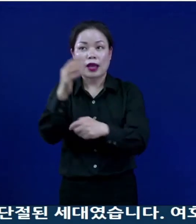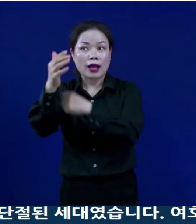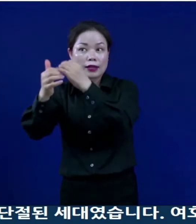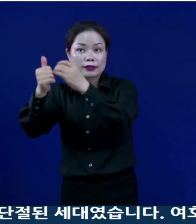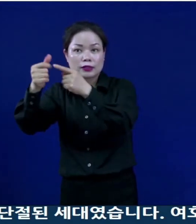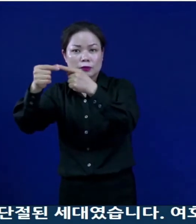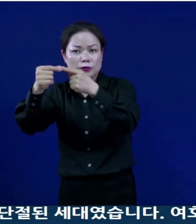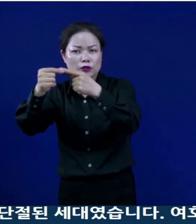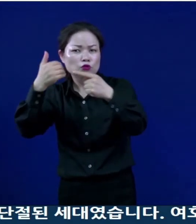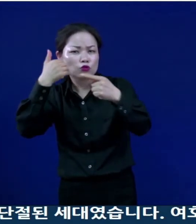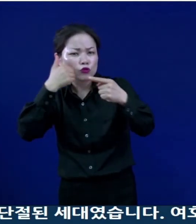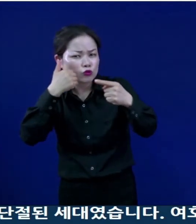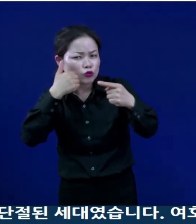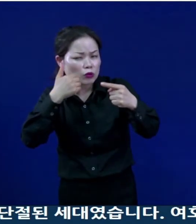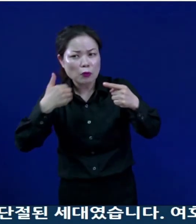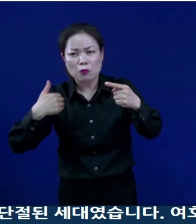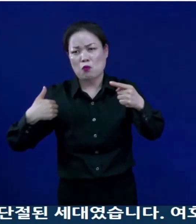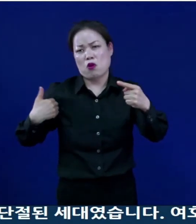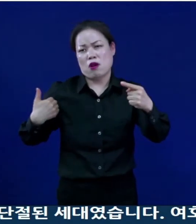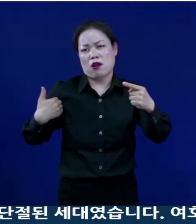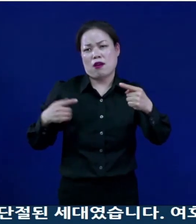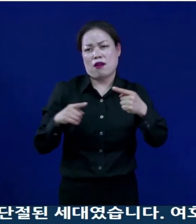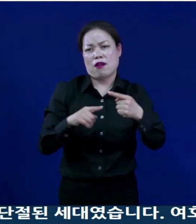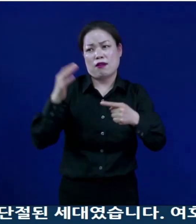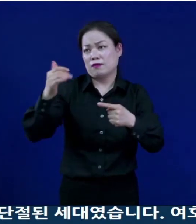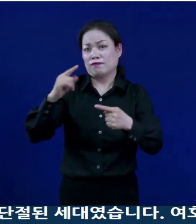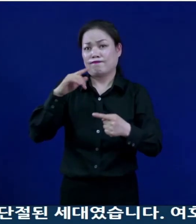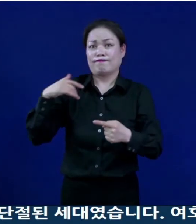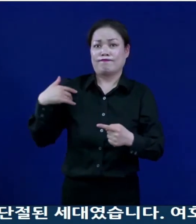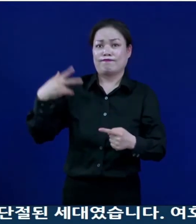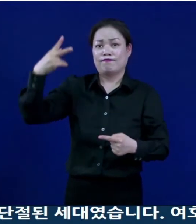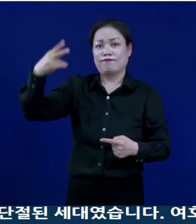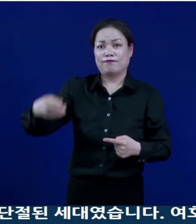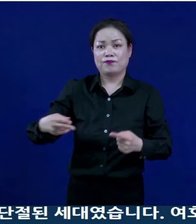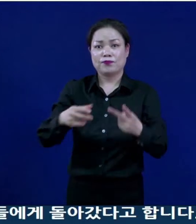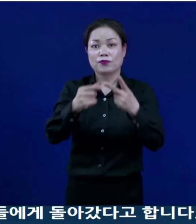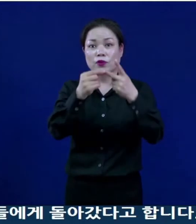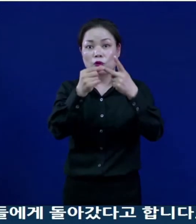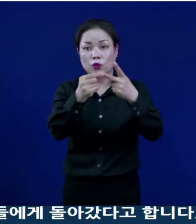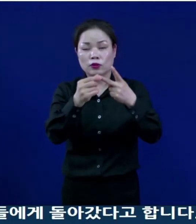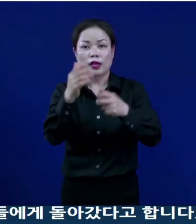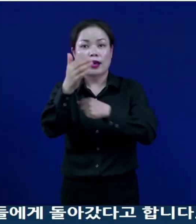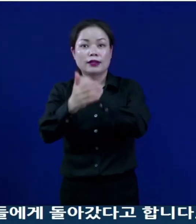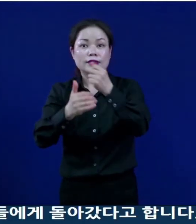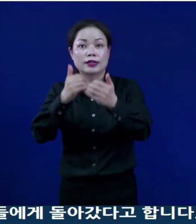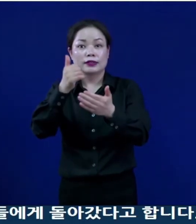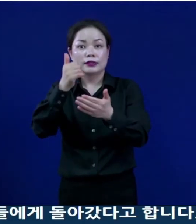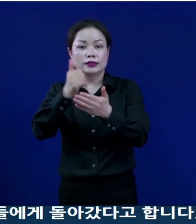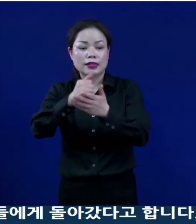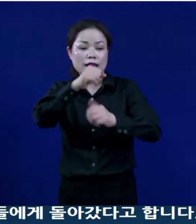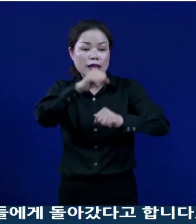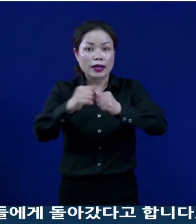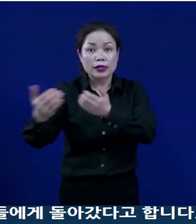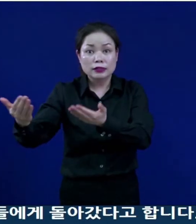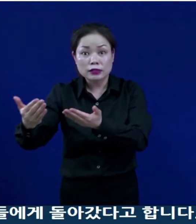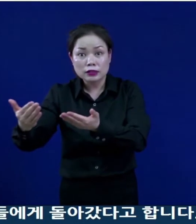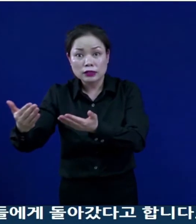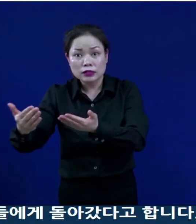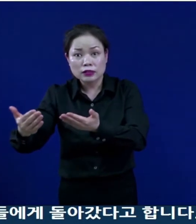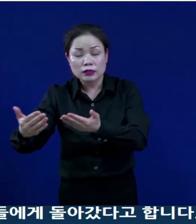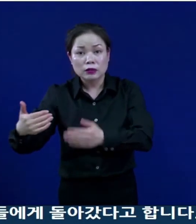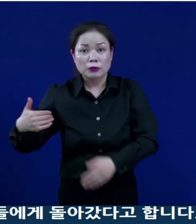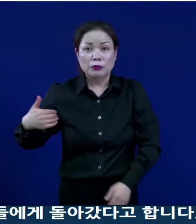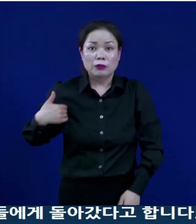하나님이 누구신지 모르는 세대라는 것입니다. 그리고 둘째는 하나님이 행하신 일도